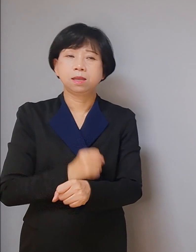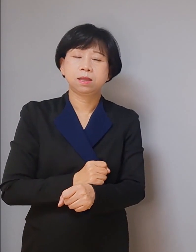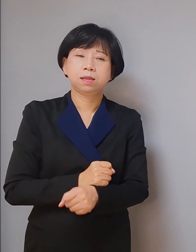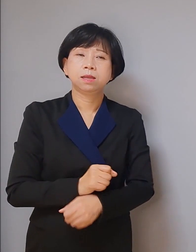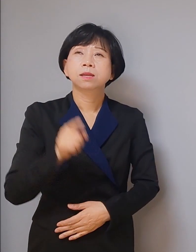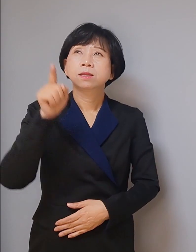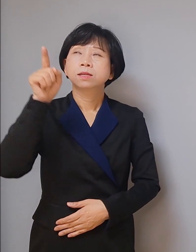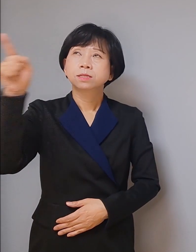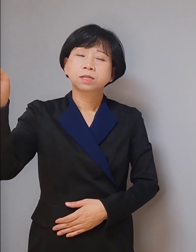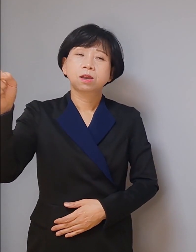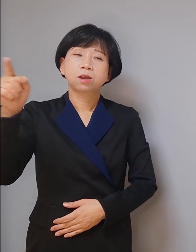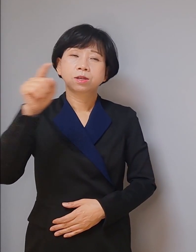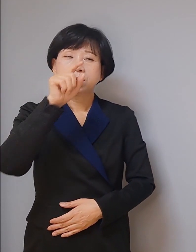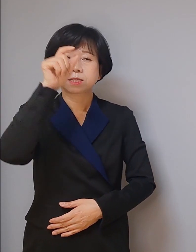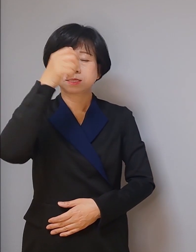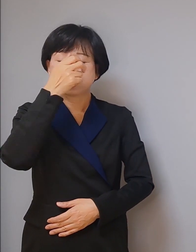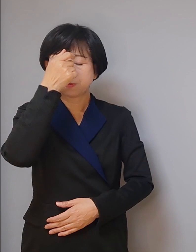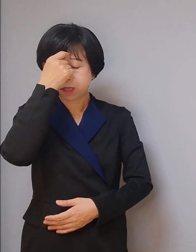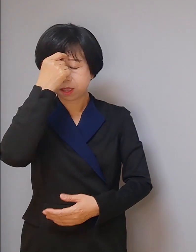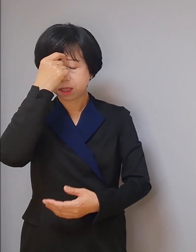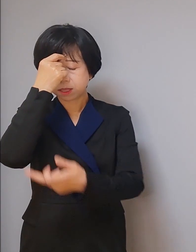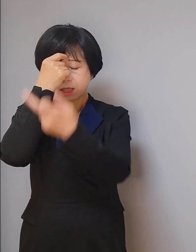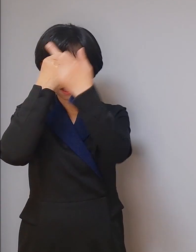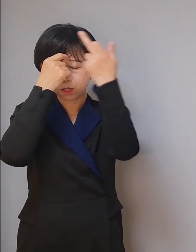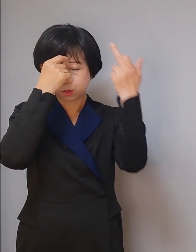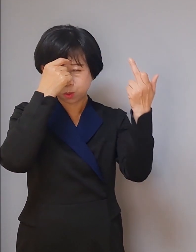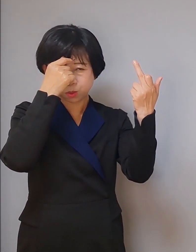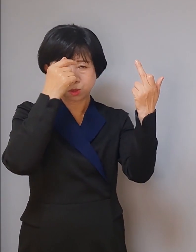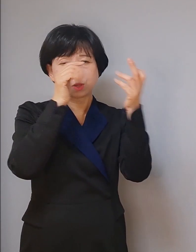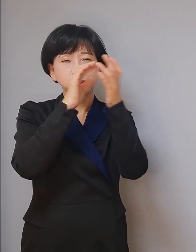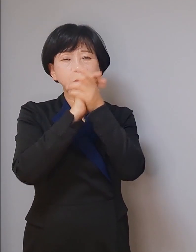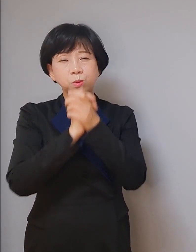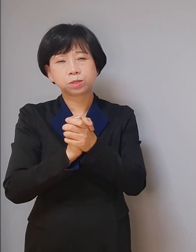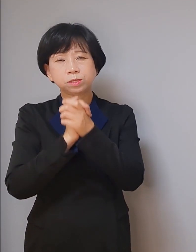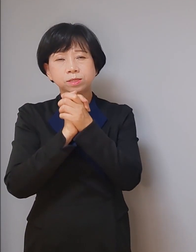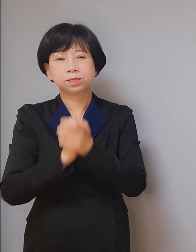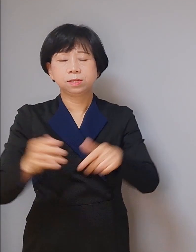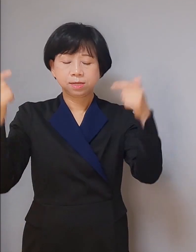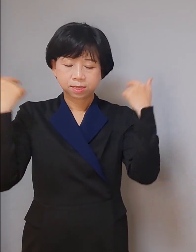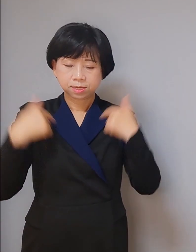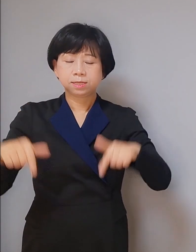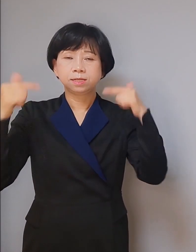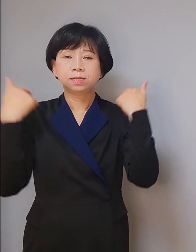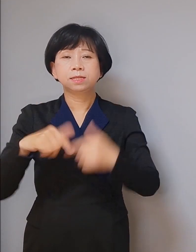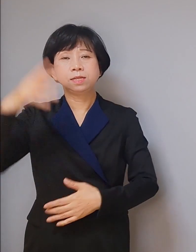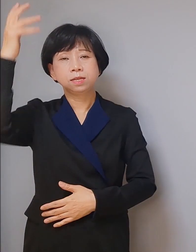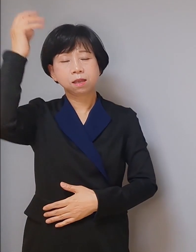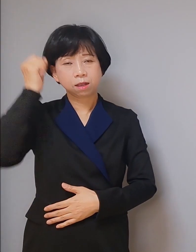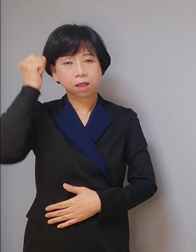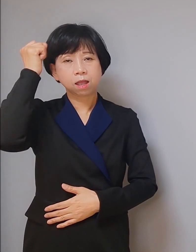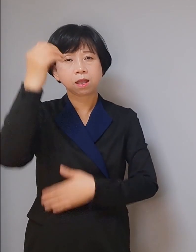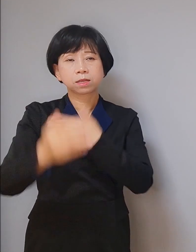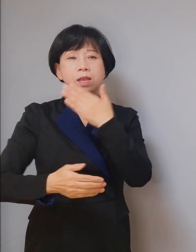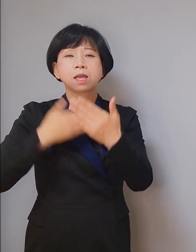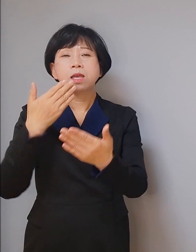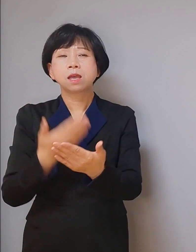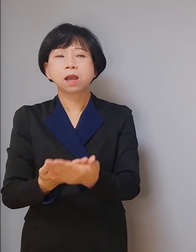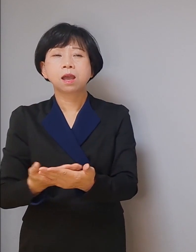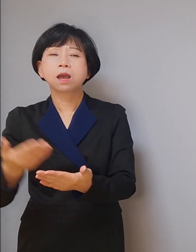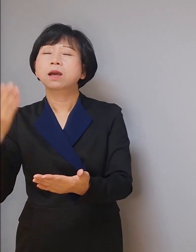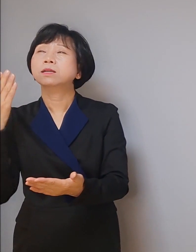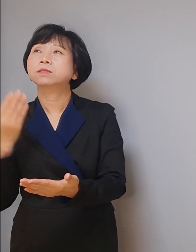기억합니다. 저 겟세마네 기도를 늘